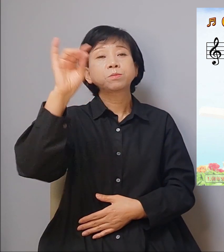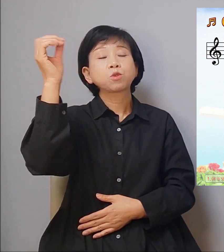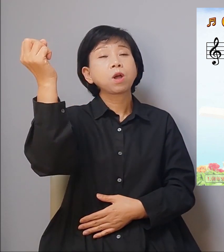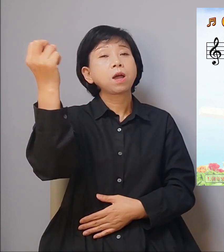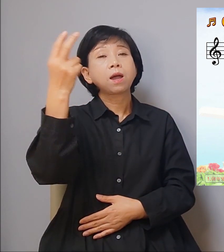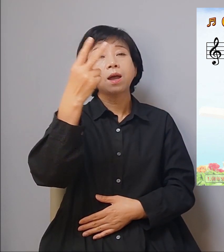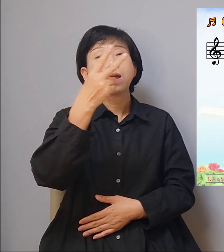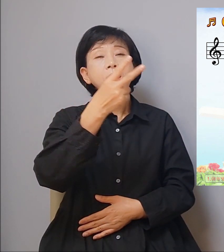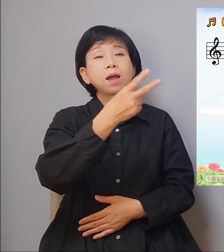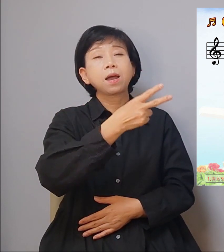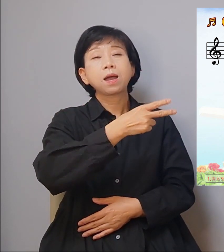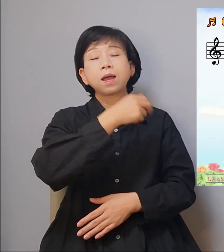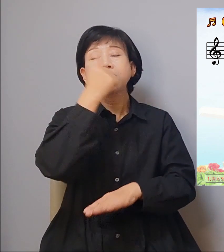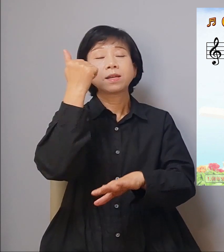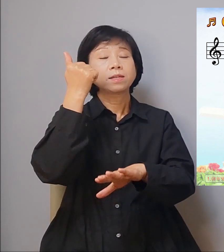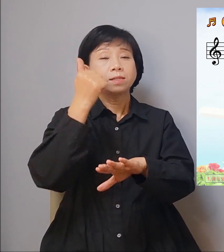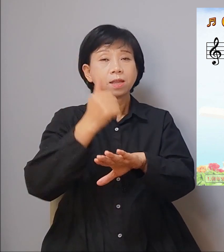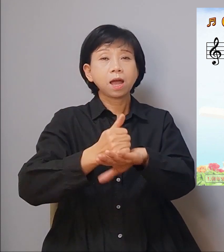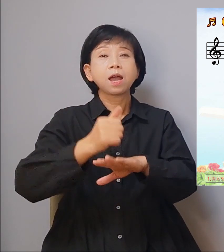처음과